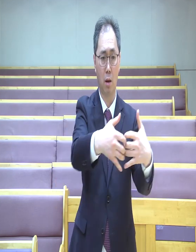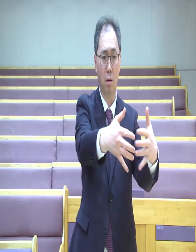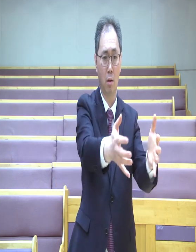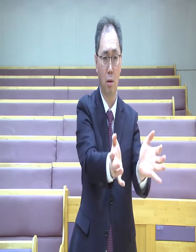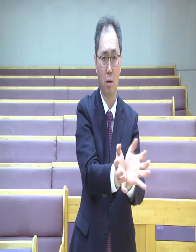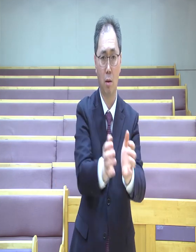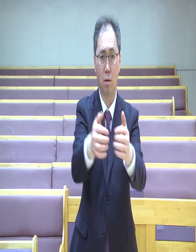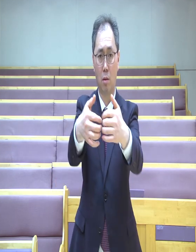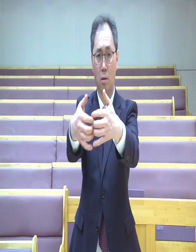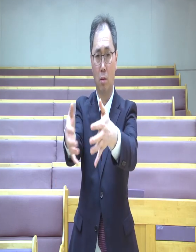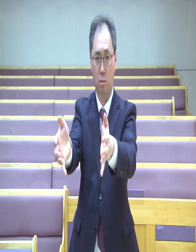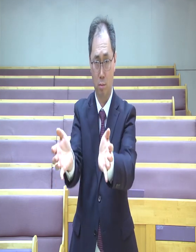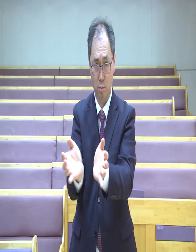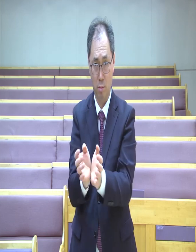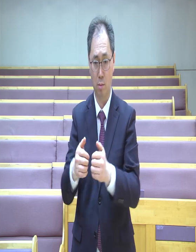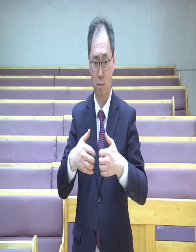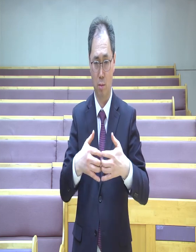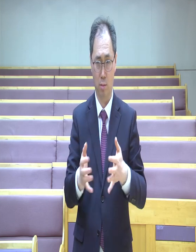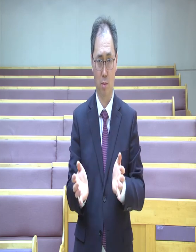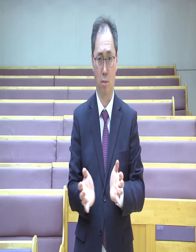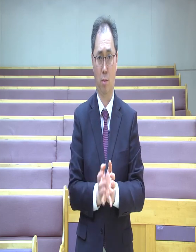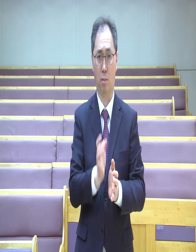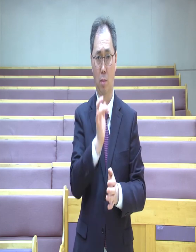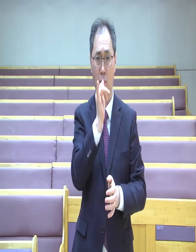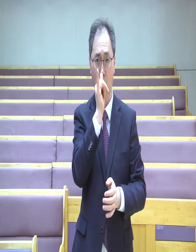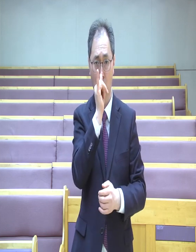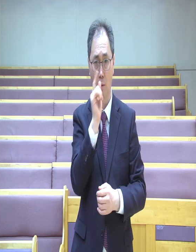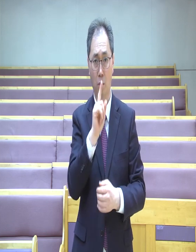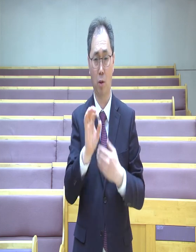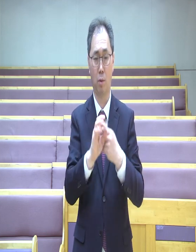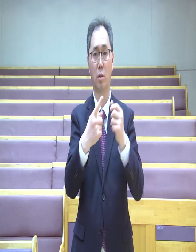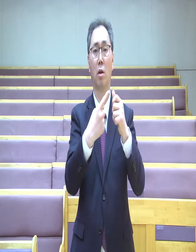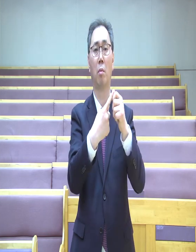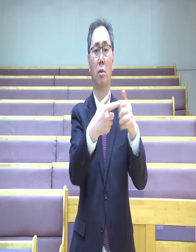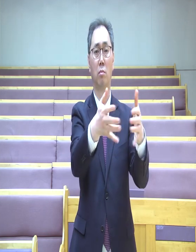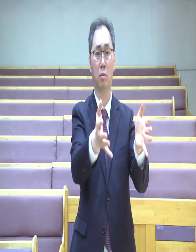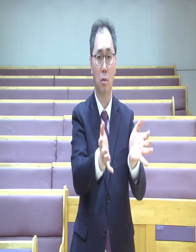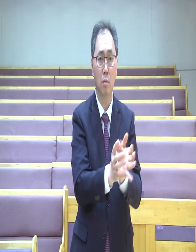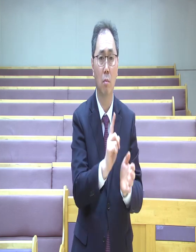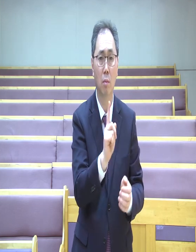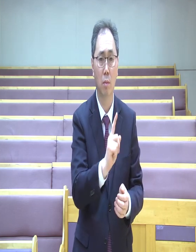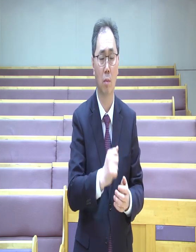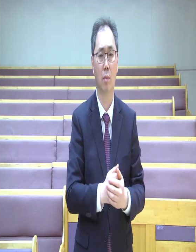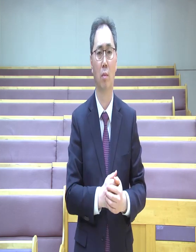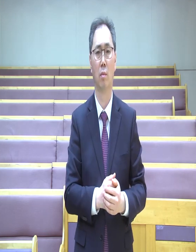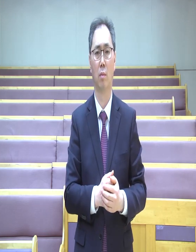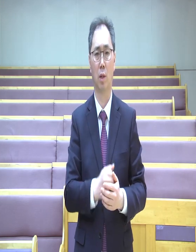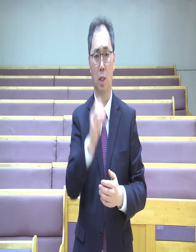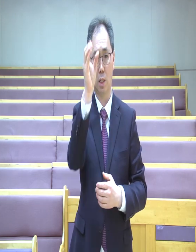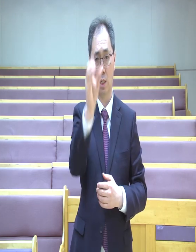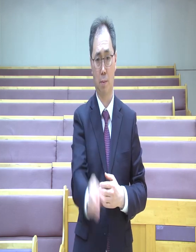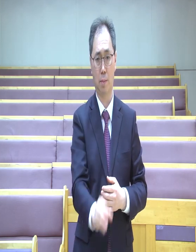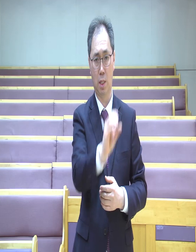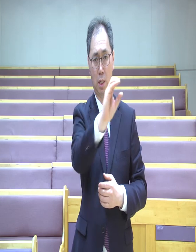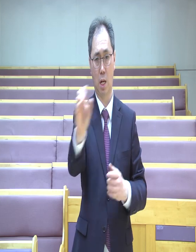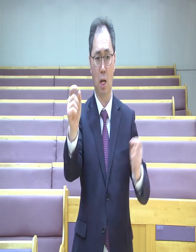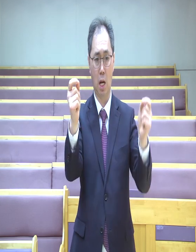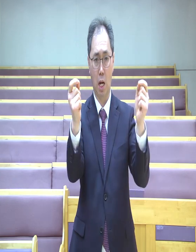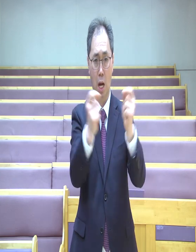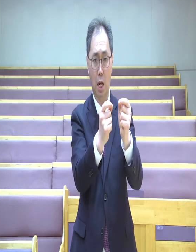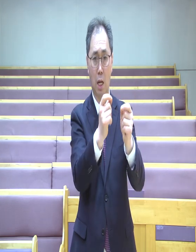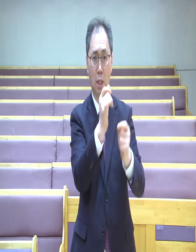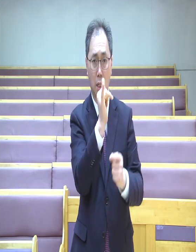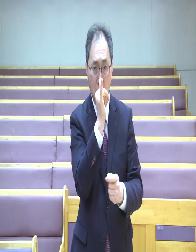사람들이 있는 것을 확인해 볼 수 있습니다. 첫 번째 부류의 사람은 어떤 사람들입니까? 십자가